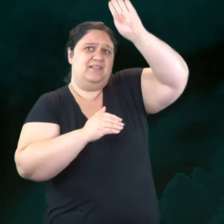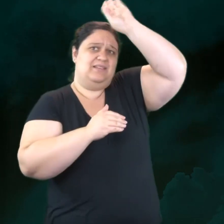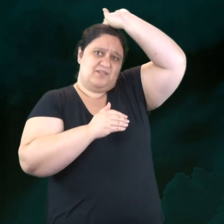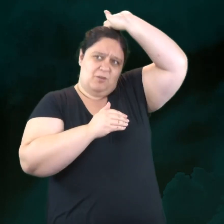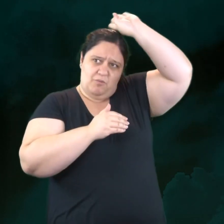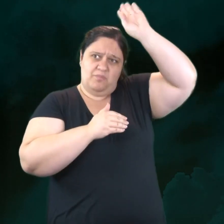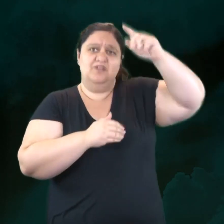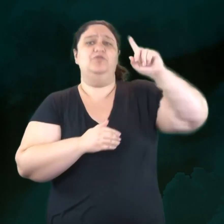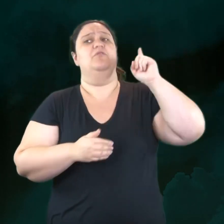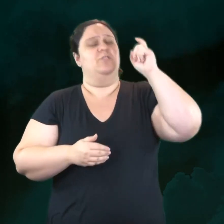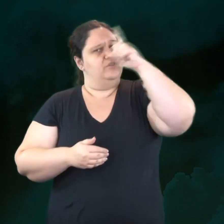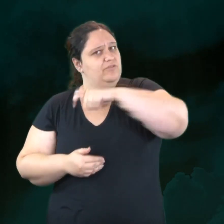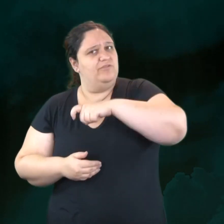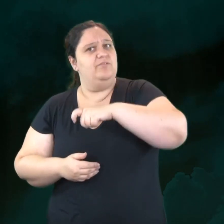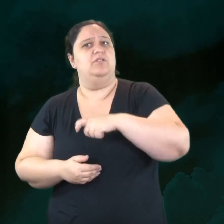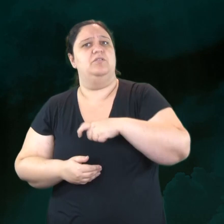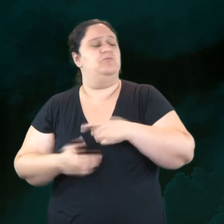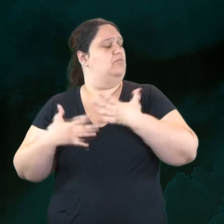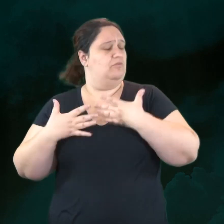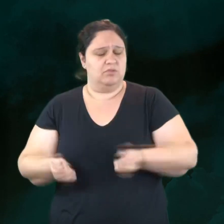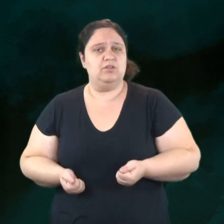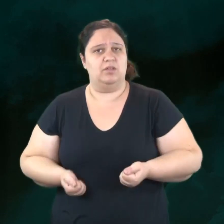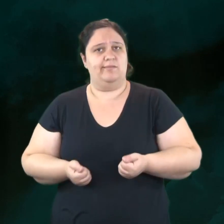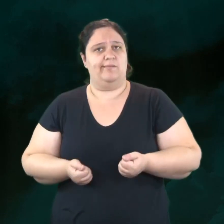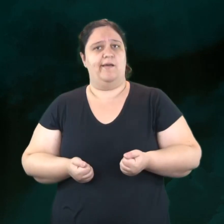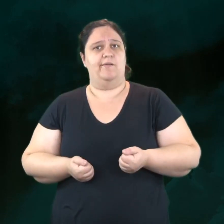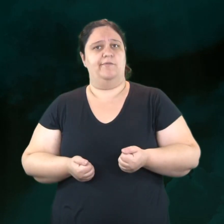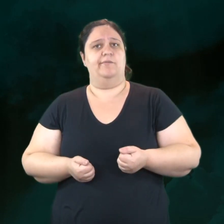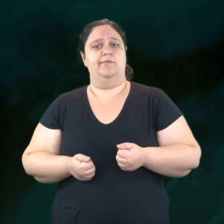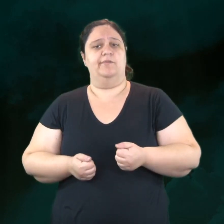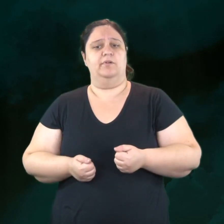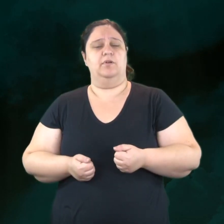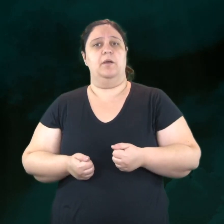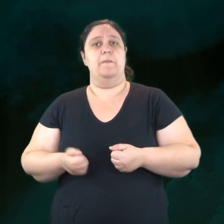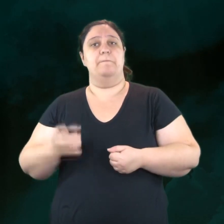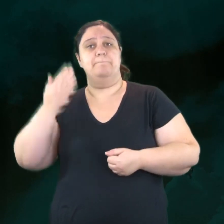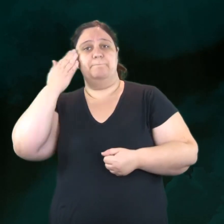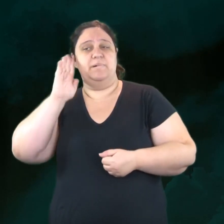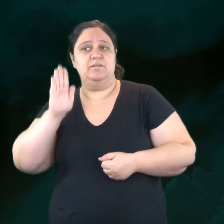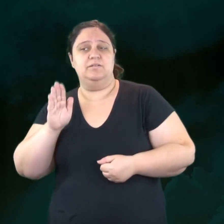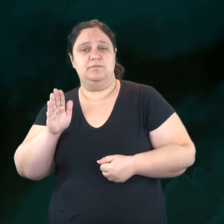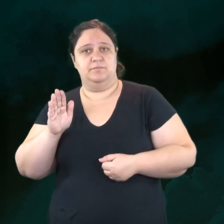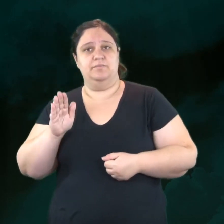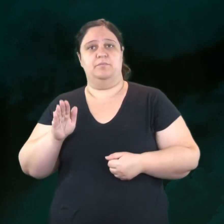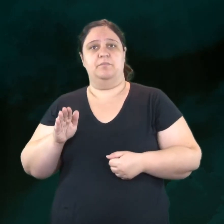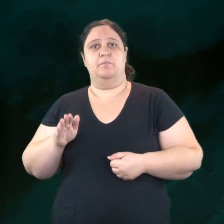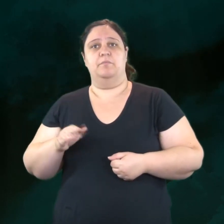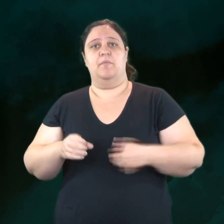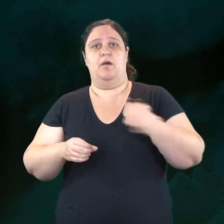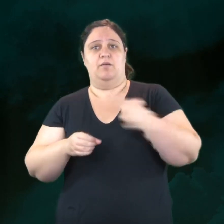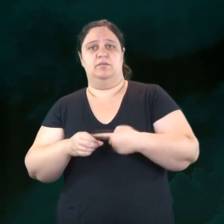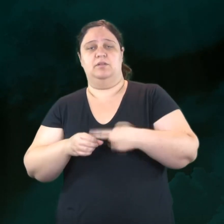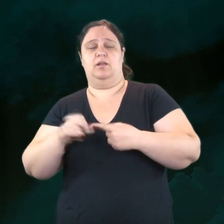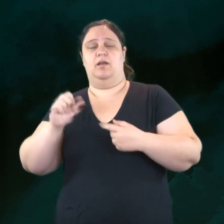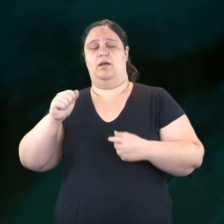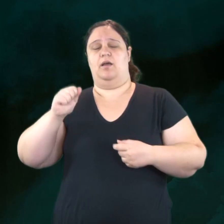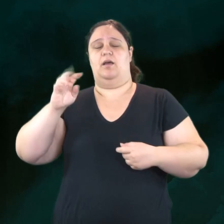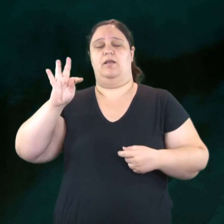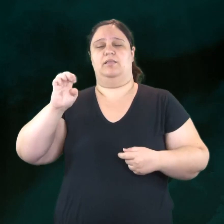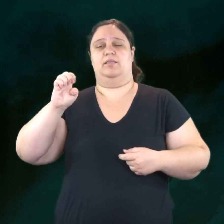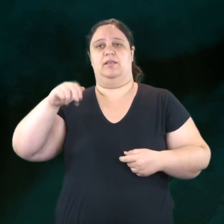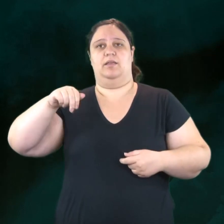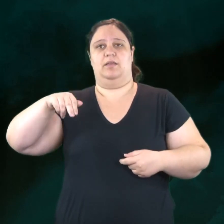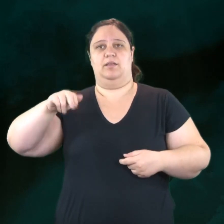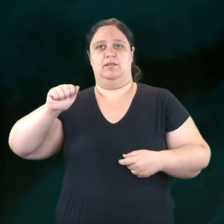gregos não aceitavam de jeito nenhum, porque os gregos, principalmente os de Atenas, é que inventaram a democracia. Eles já